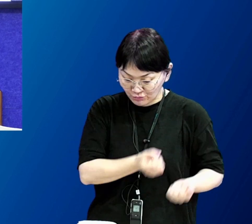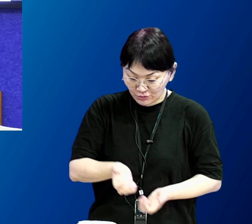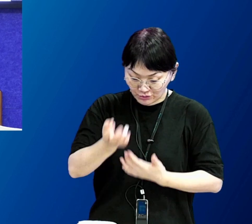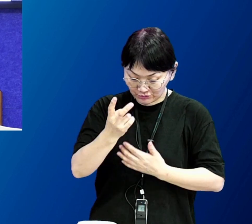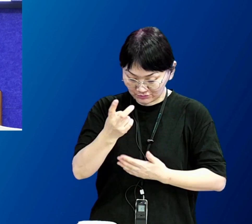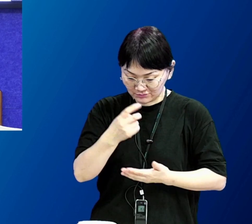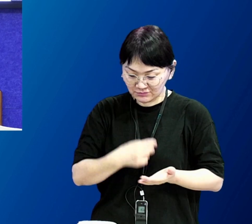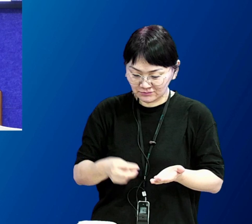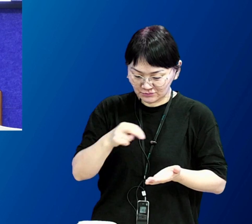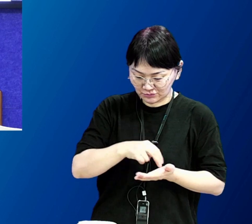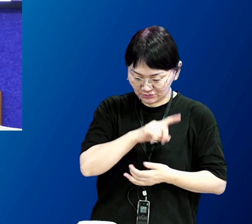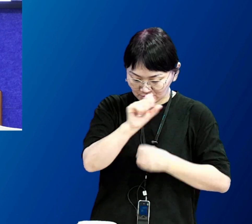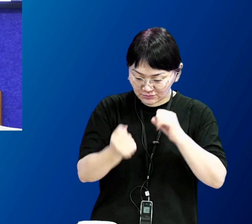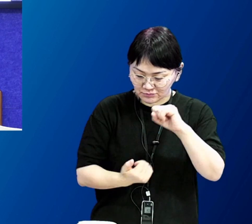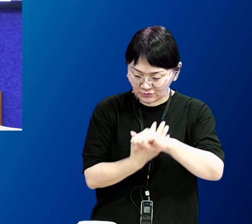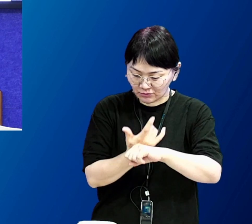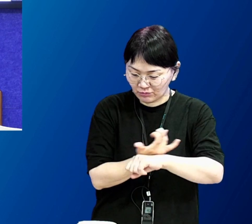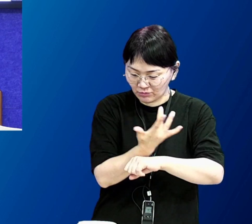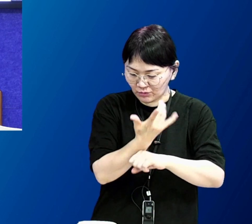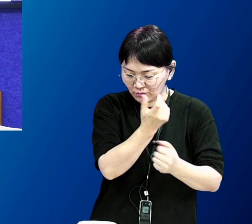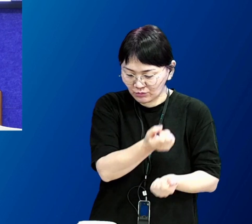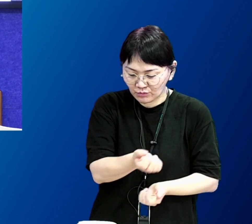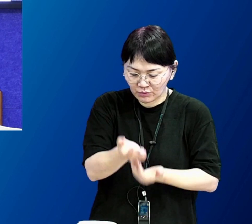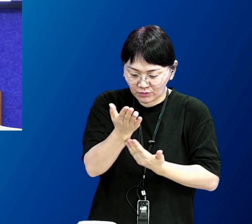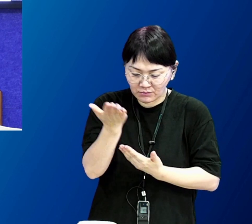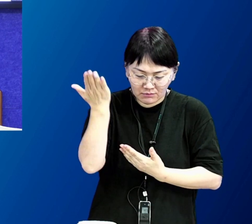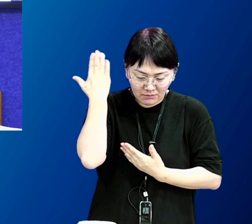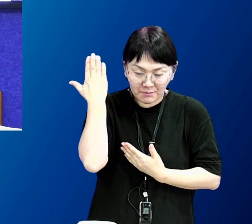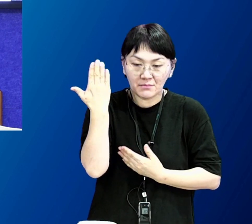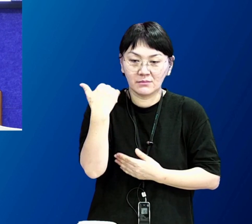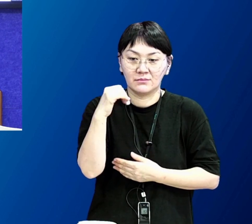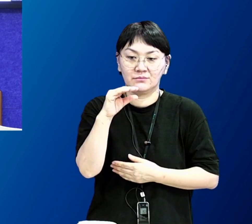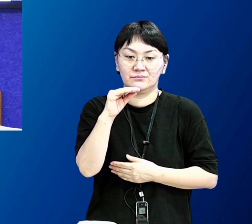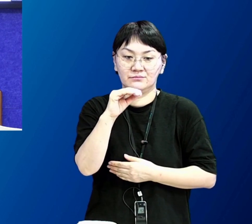дээр тахил тахиж утлаг өргөдөг байжээ.